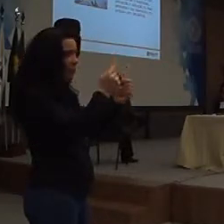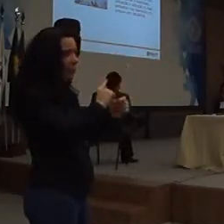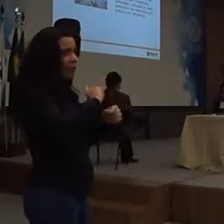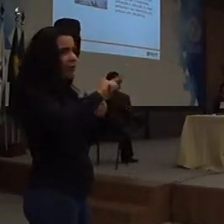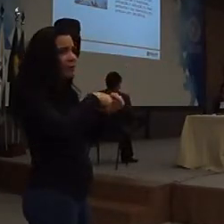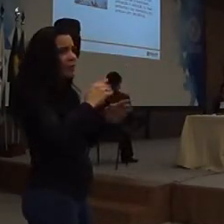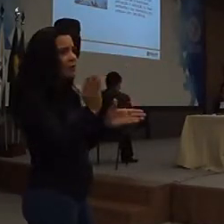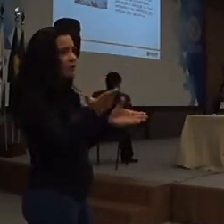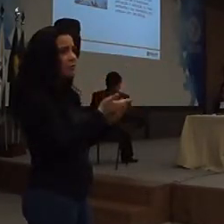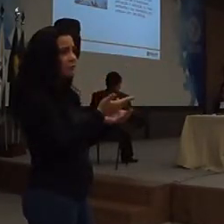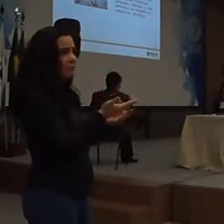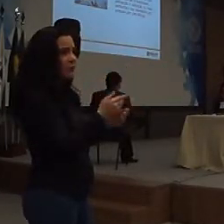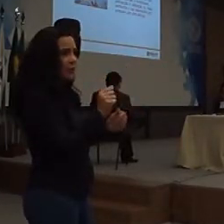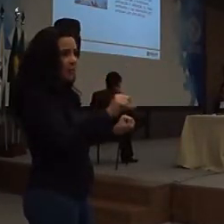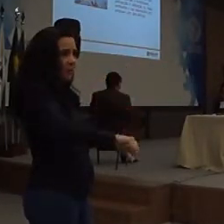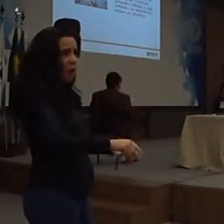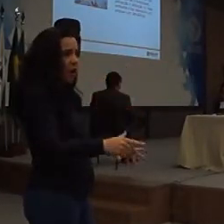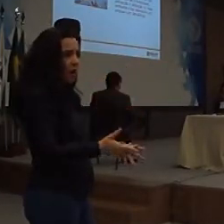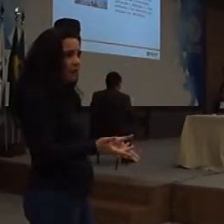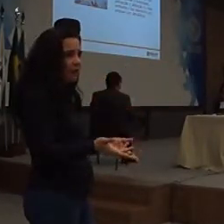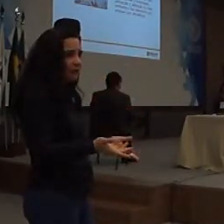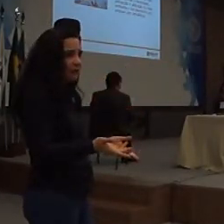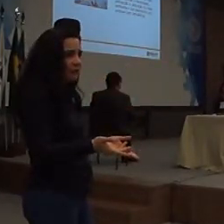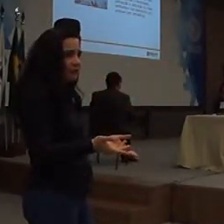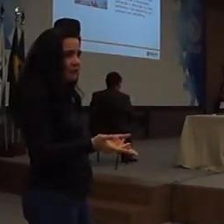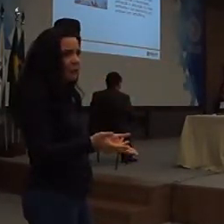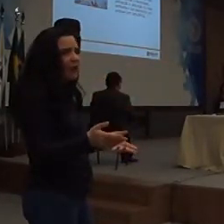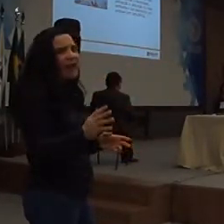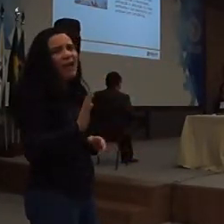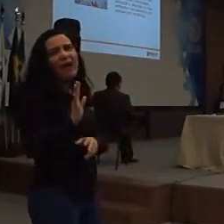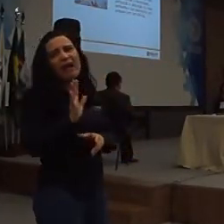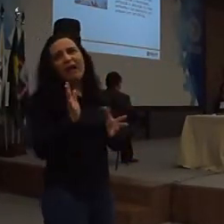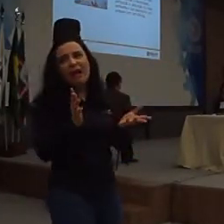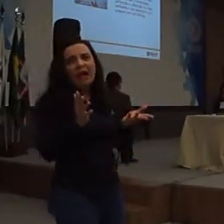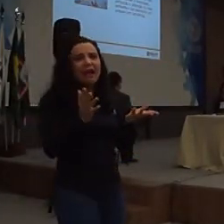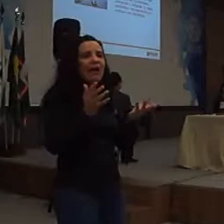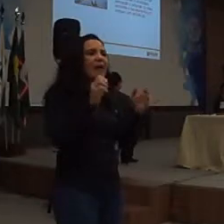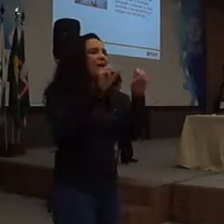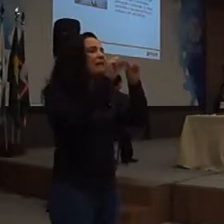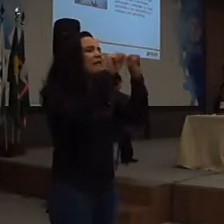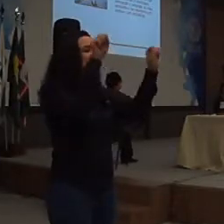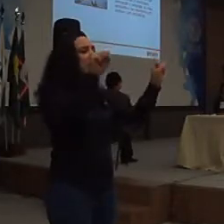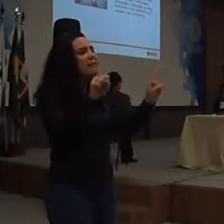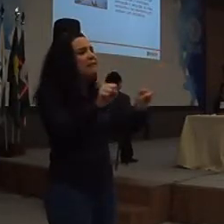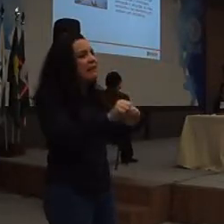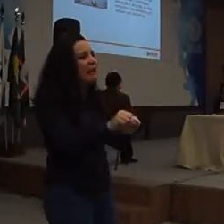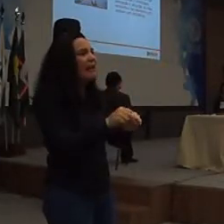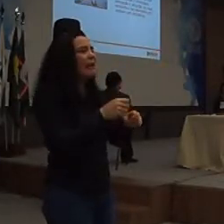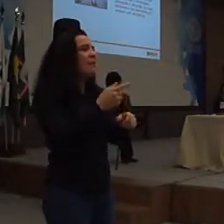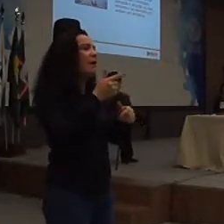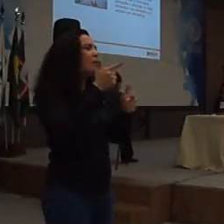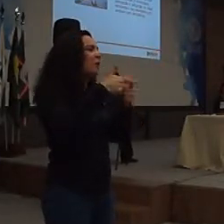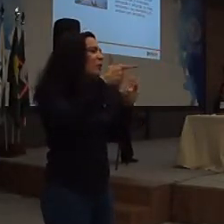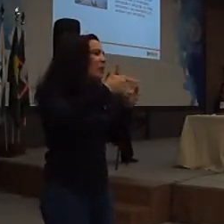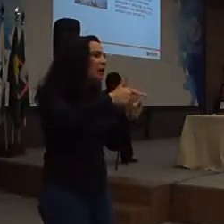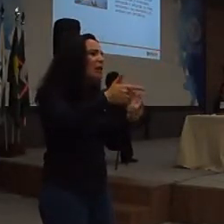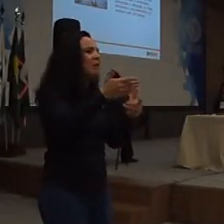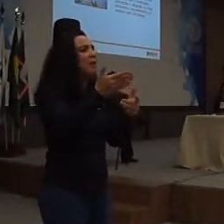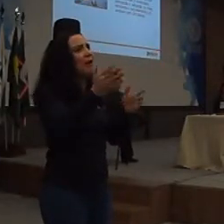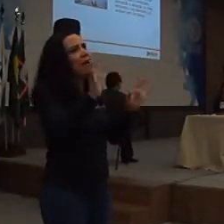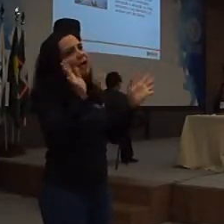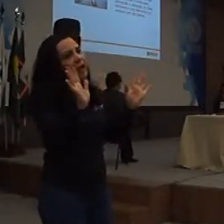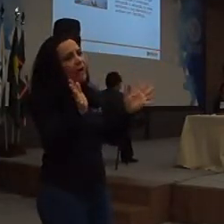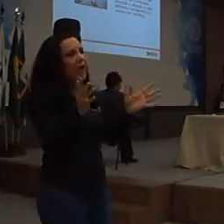acessar? Os sistemas não funcionam, os sistemas de TI, não botam os programas para as